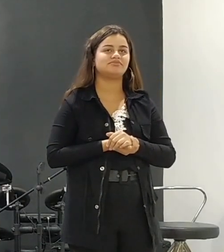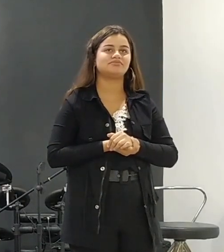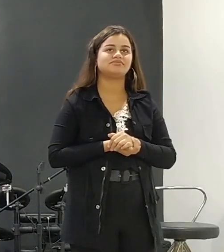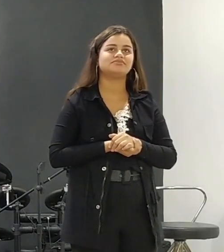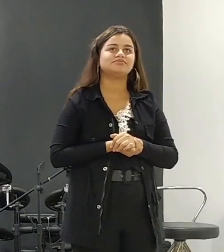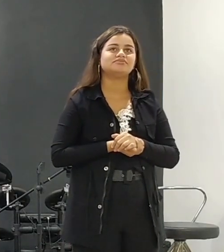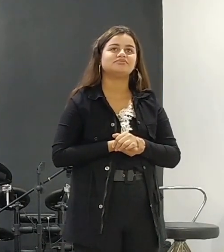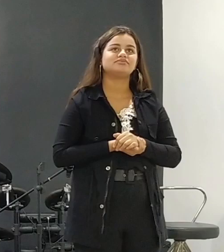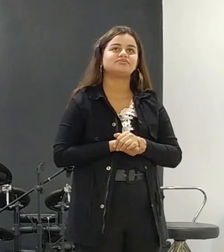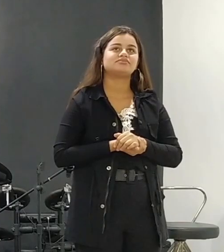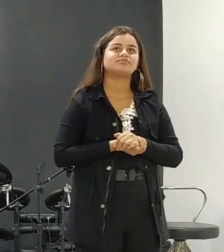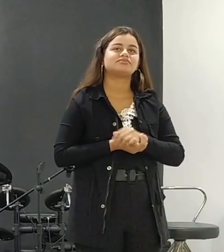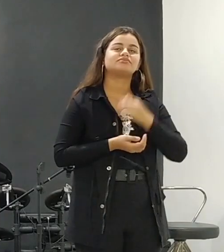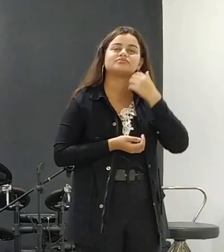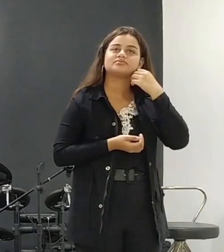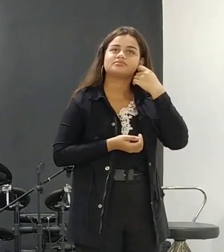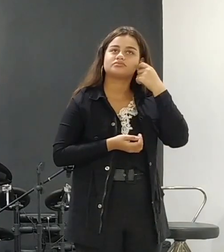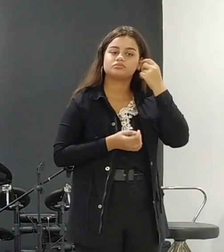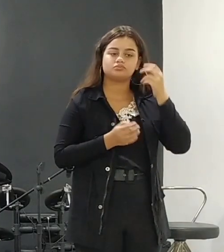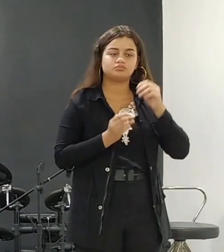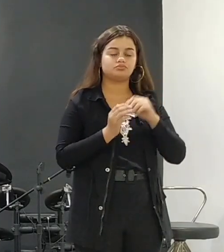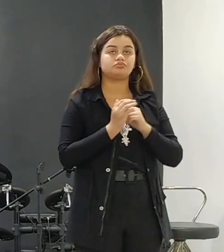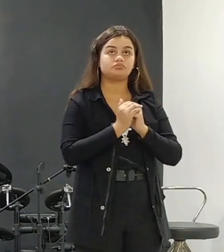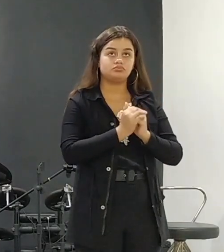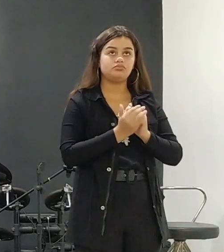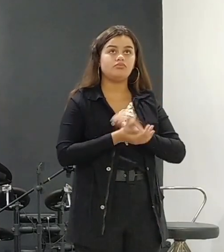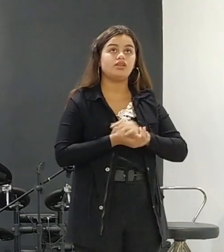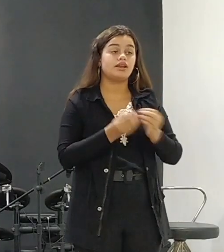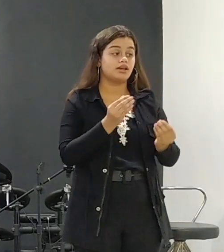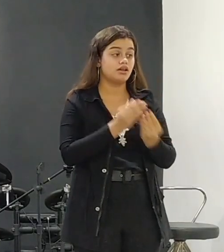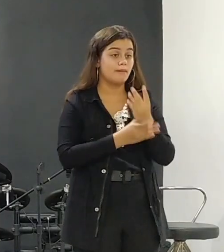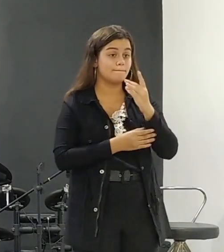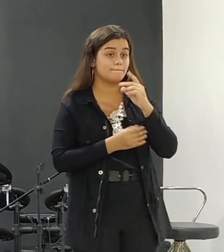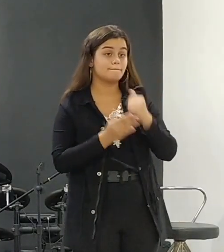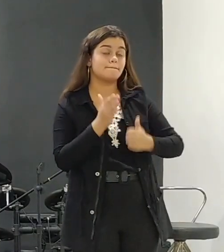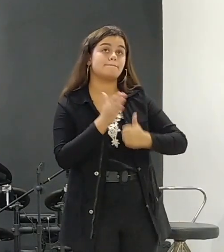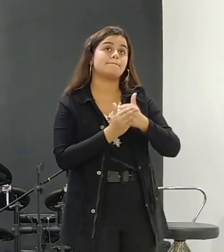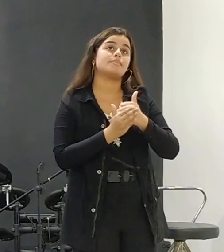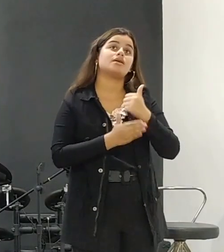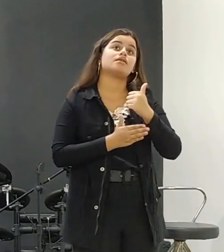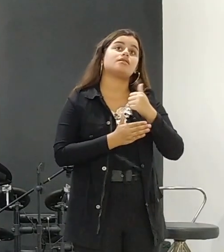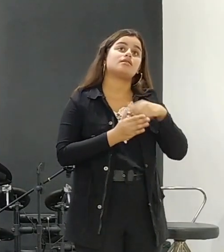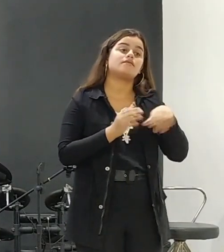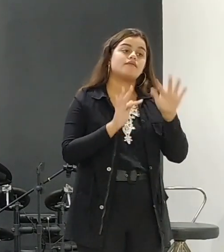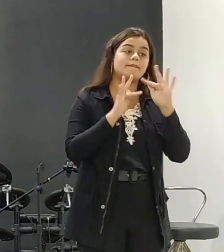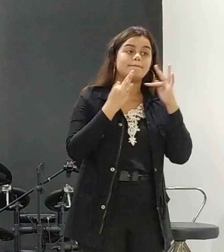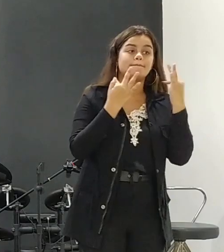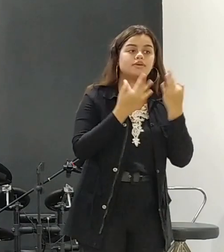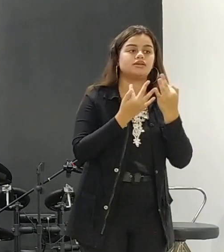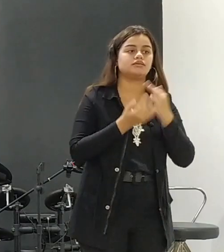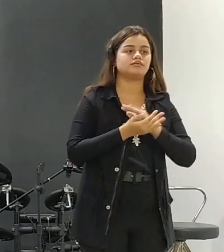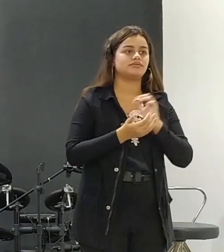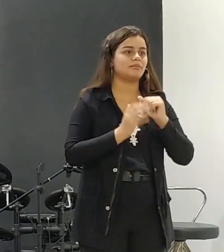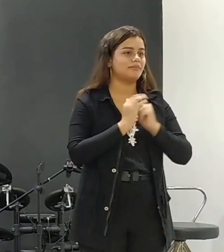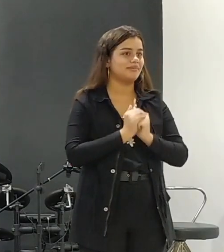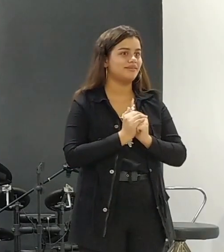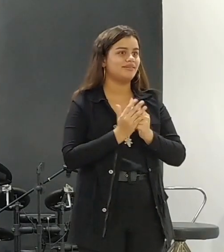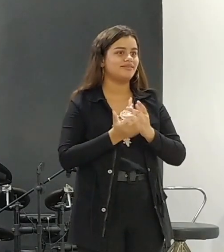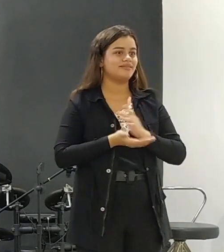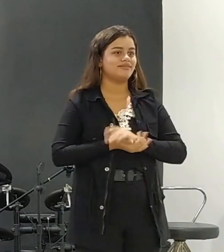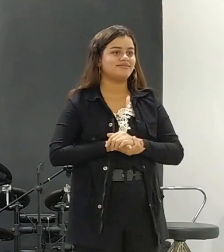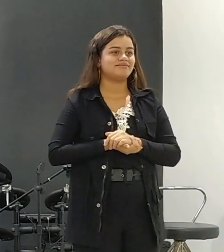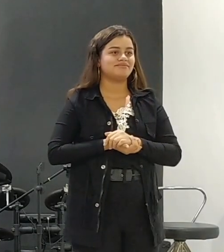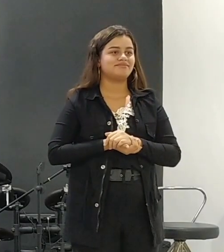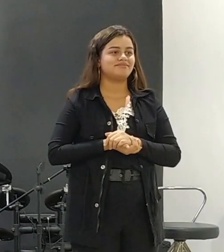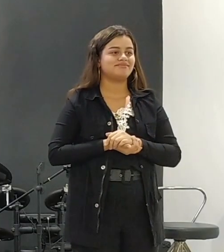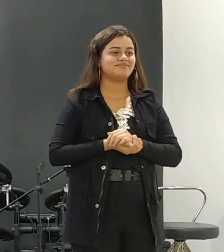família, homem e mulher. Ele cria a primeira família, E ali ele começa a derramar a sua bênção. Lá em